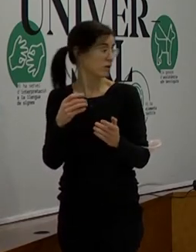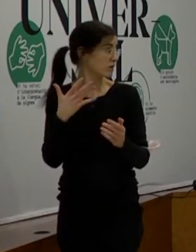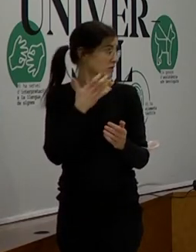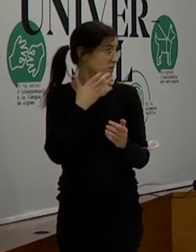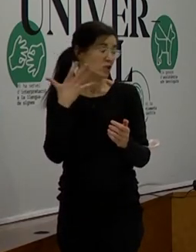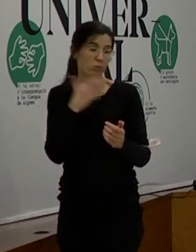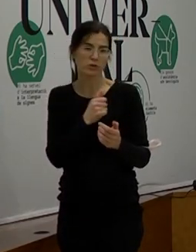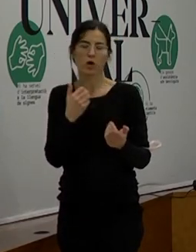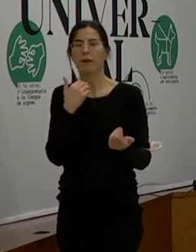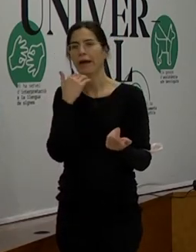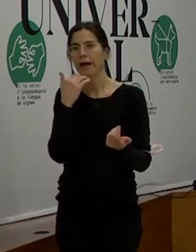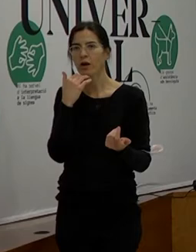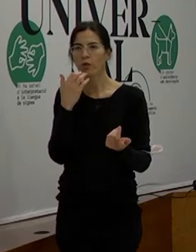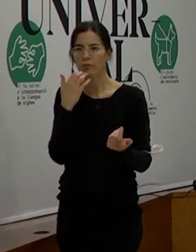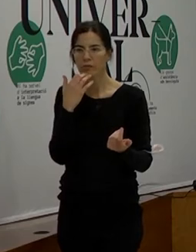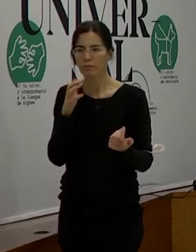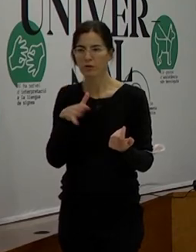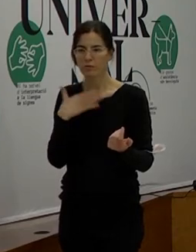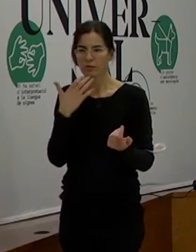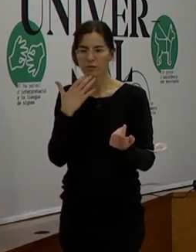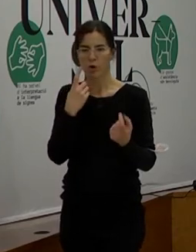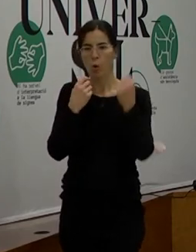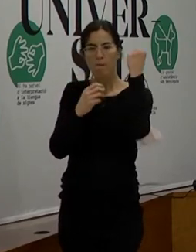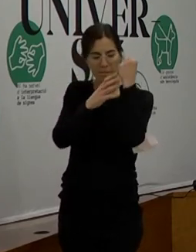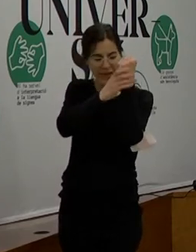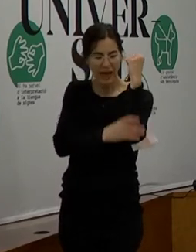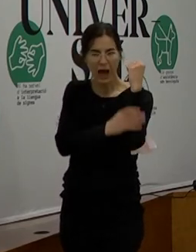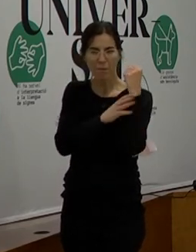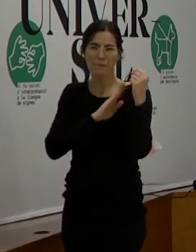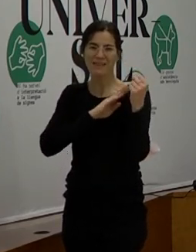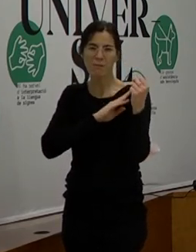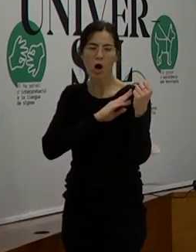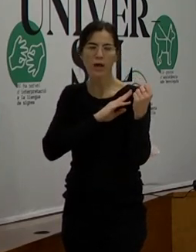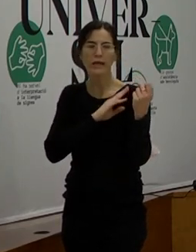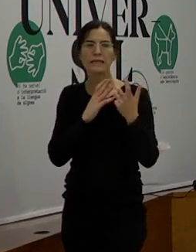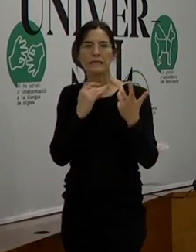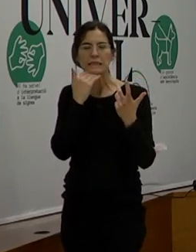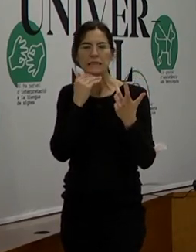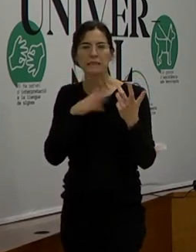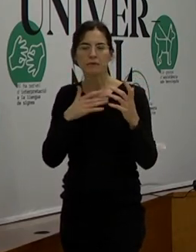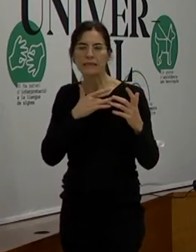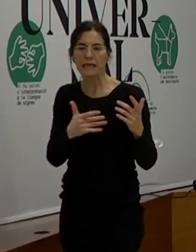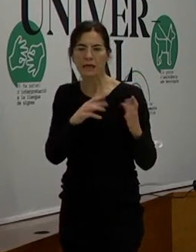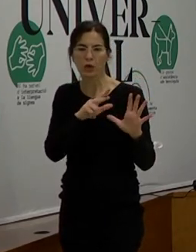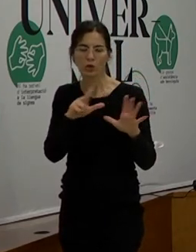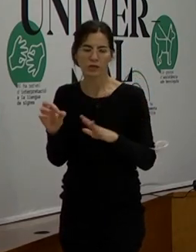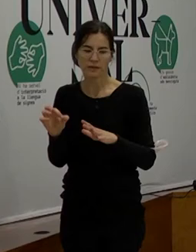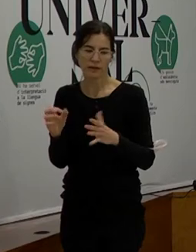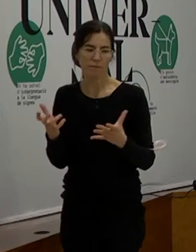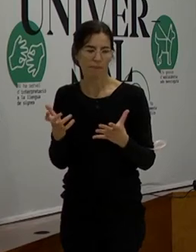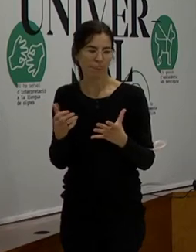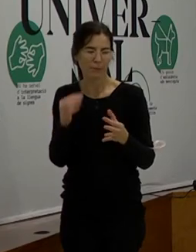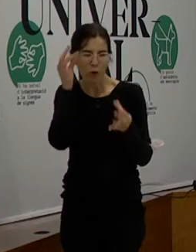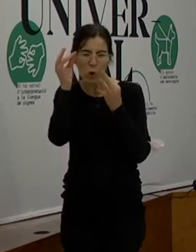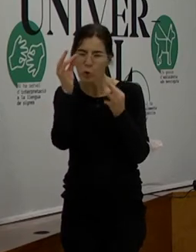pots, home, et puc deixar, si hi ha un pilar de patrimoni, et deixo 80 moments. Estos són